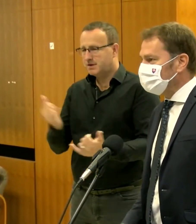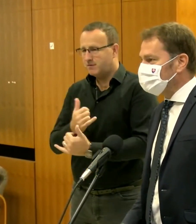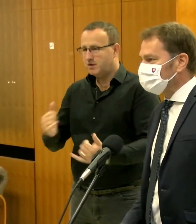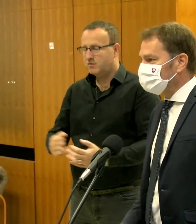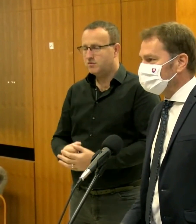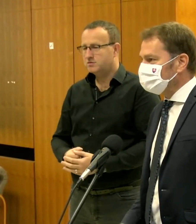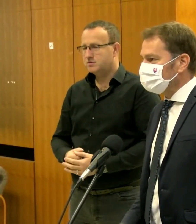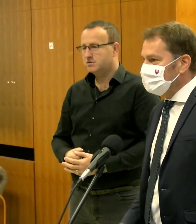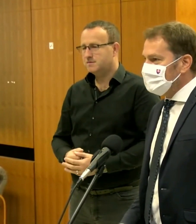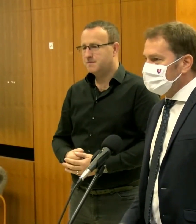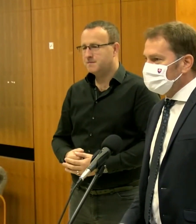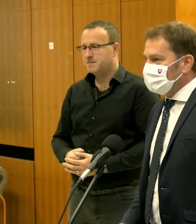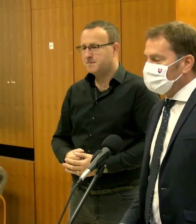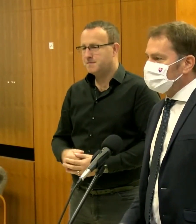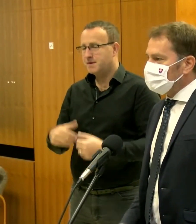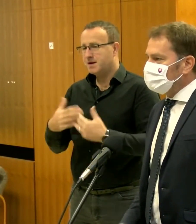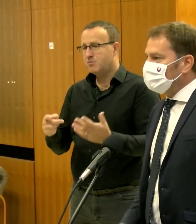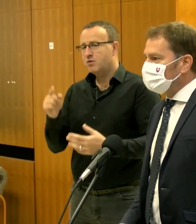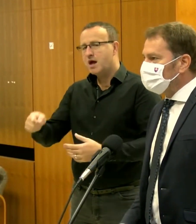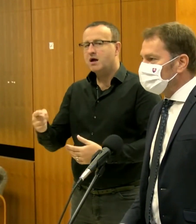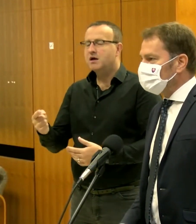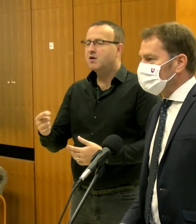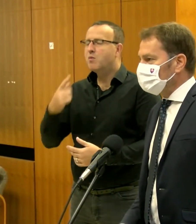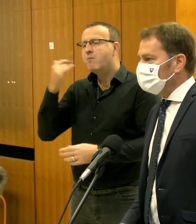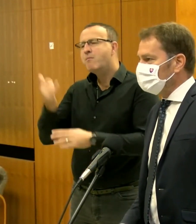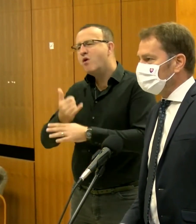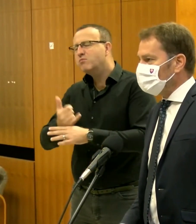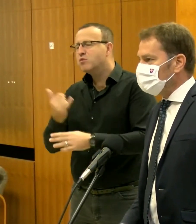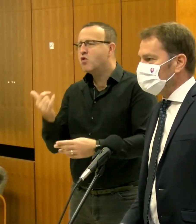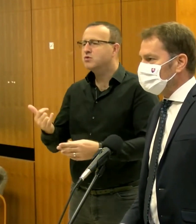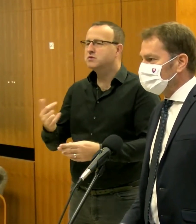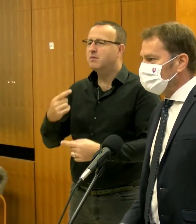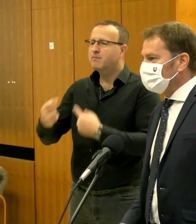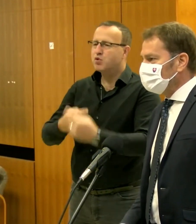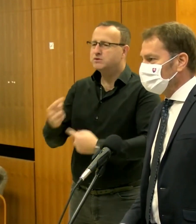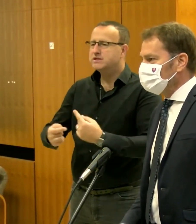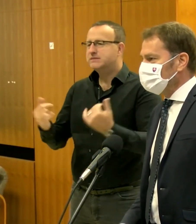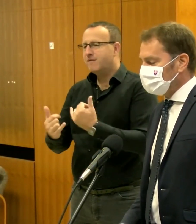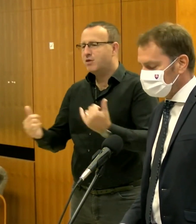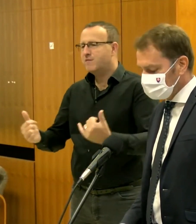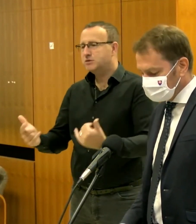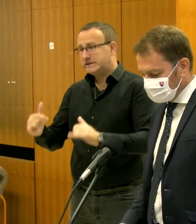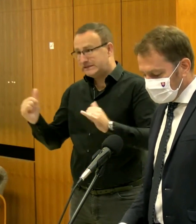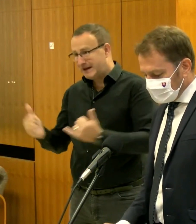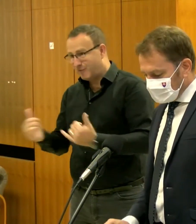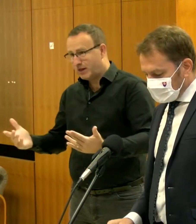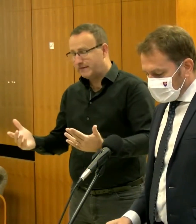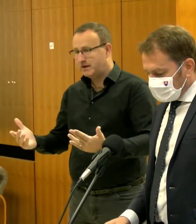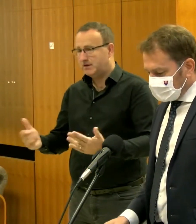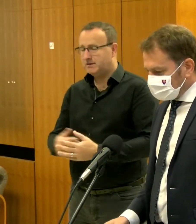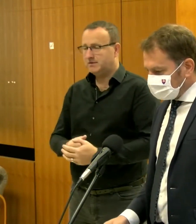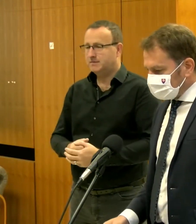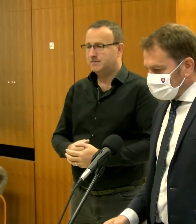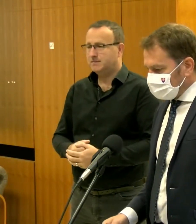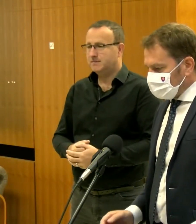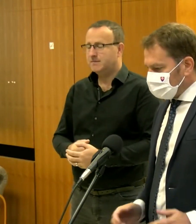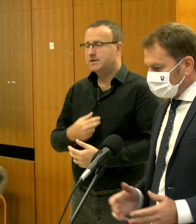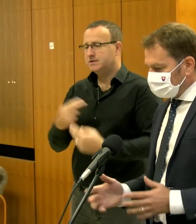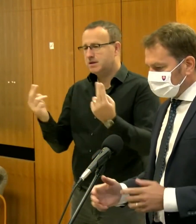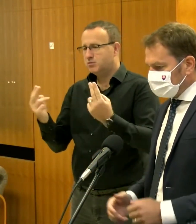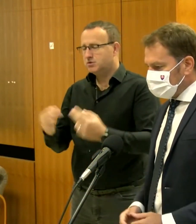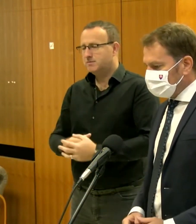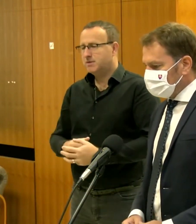spravodlivosti, alebo tak, že som povedal, odstráňa pochybnosti, že či ten proces spravodlivosti je spravodlivý. Ale